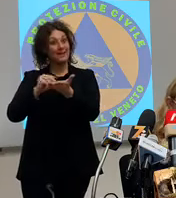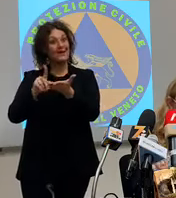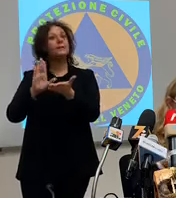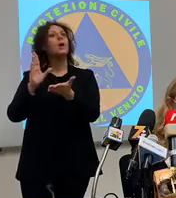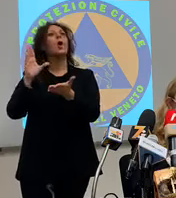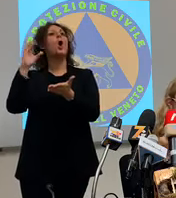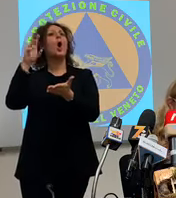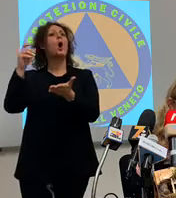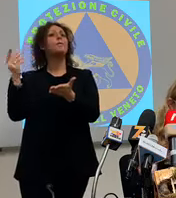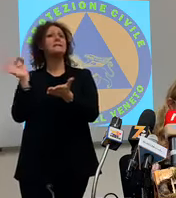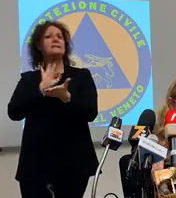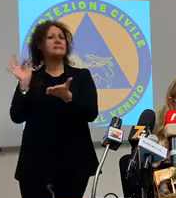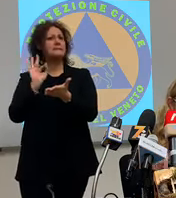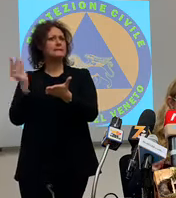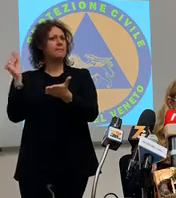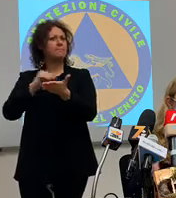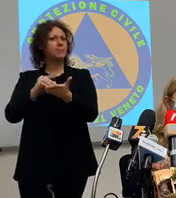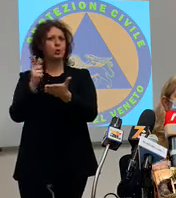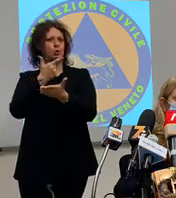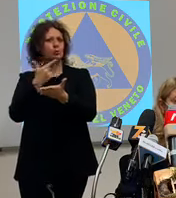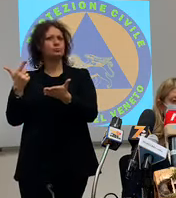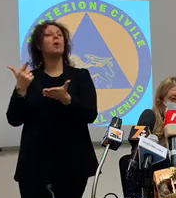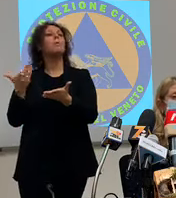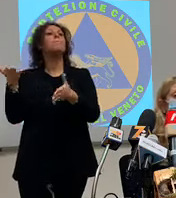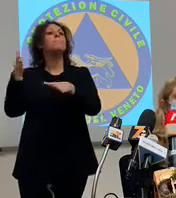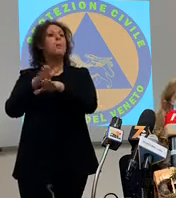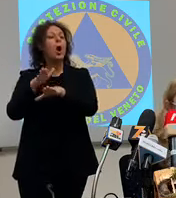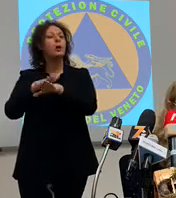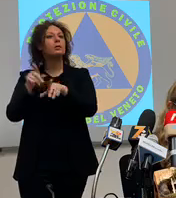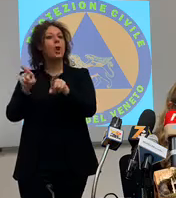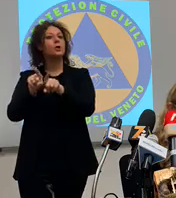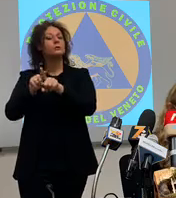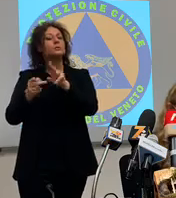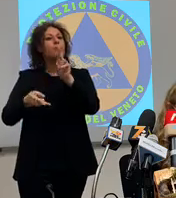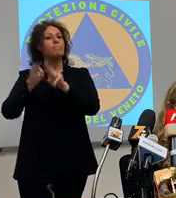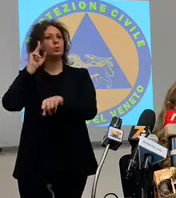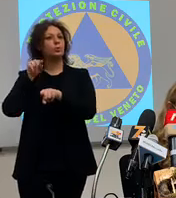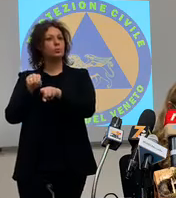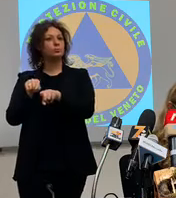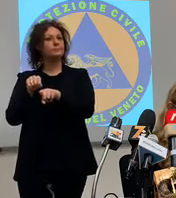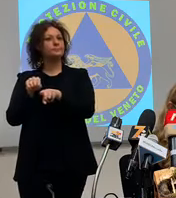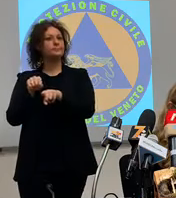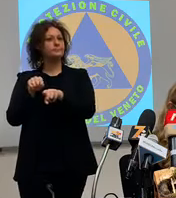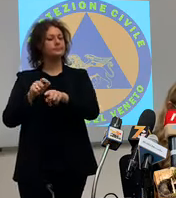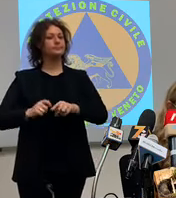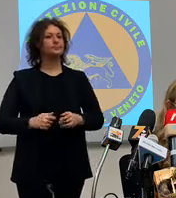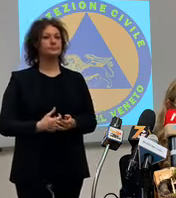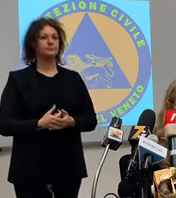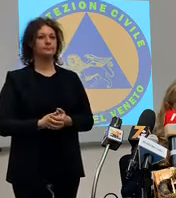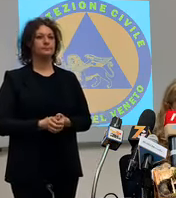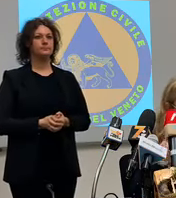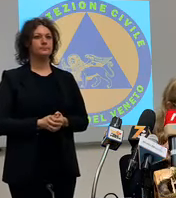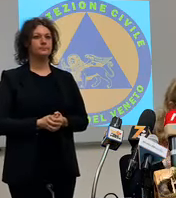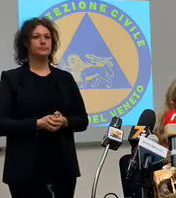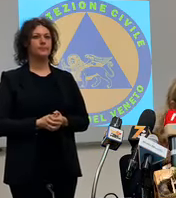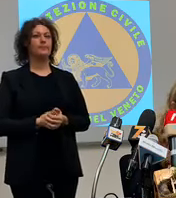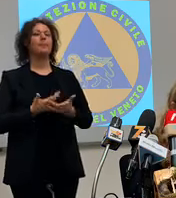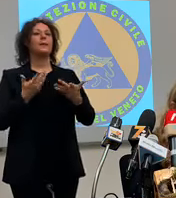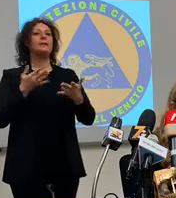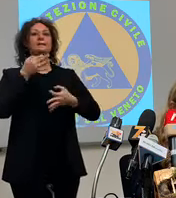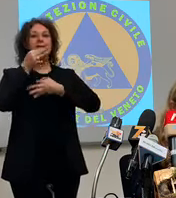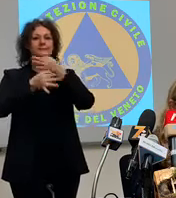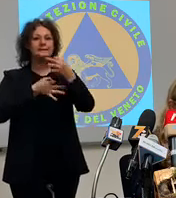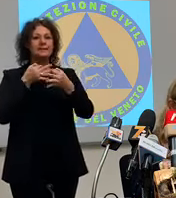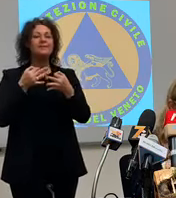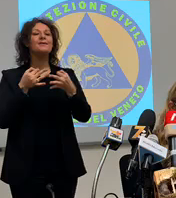c'è stata una mortalità superiore per quanto riguarda i soggetti che presentavano queste patologie croniche quindi che sia stato